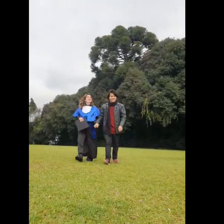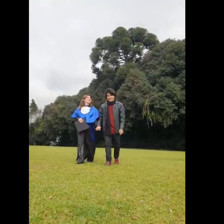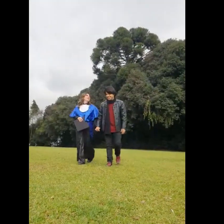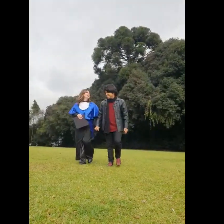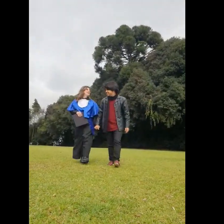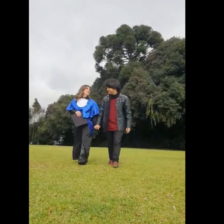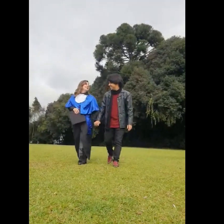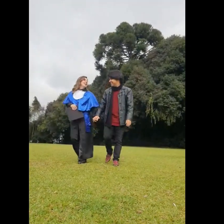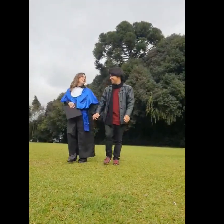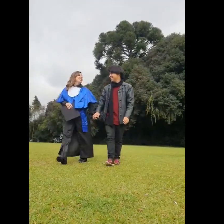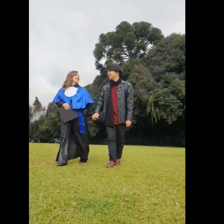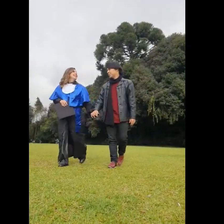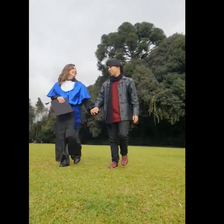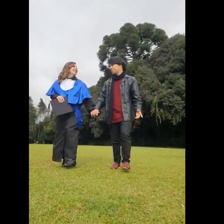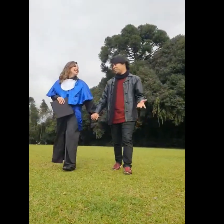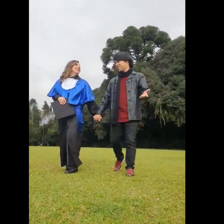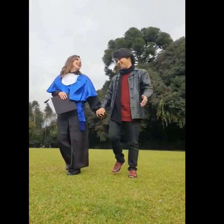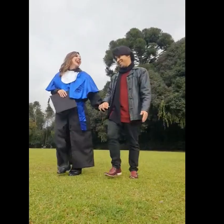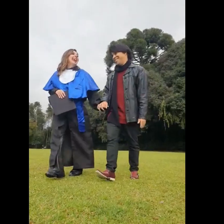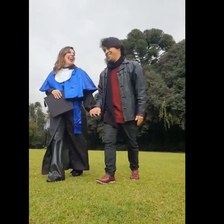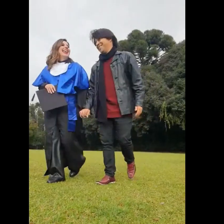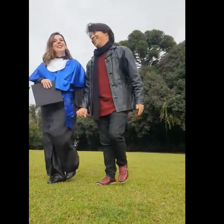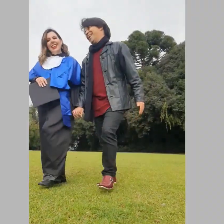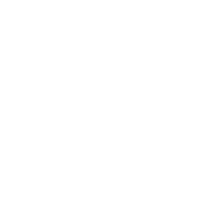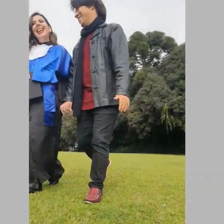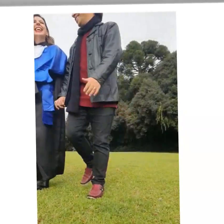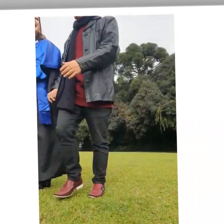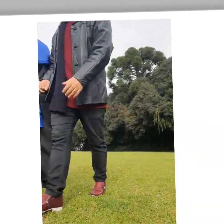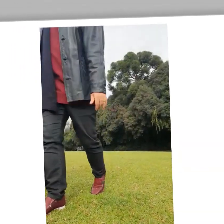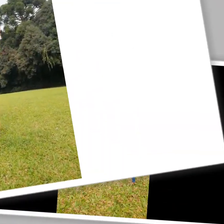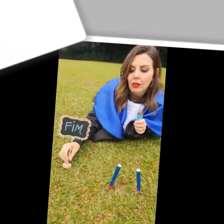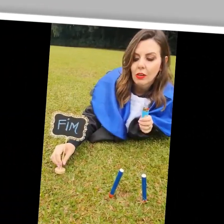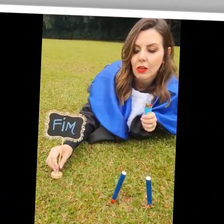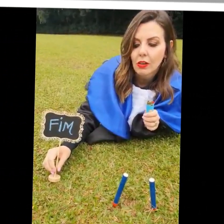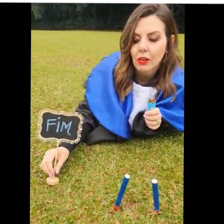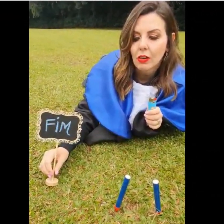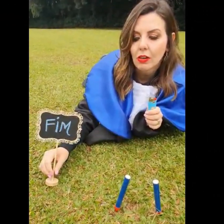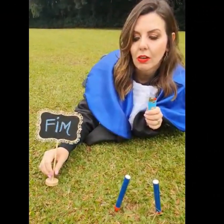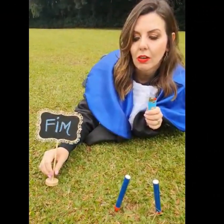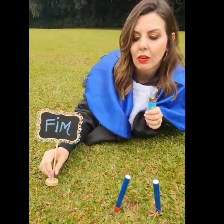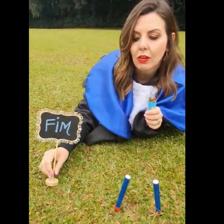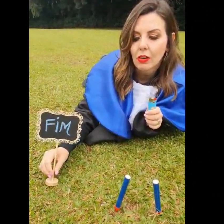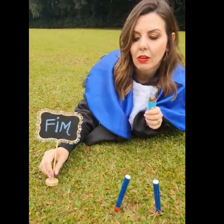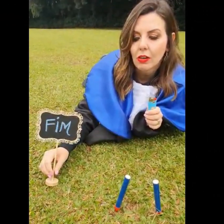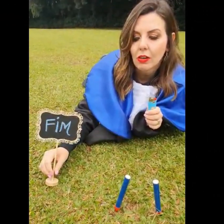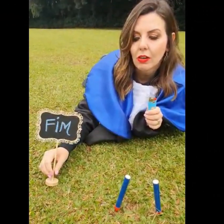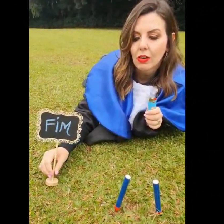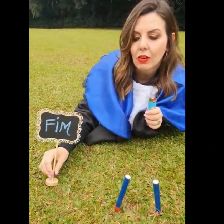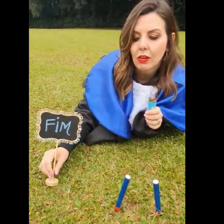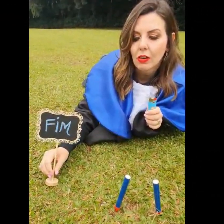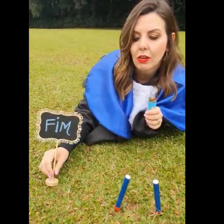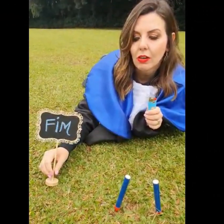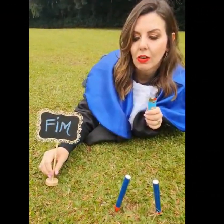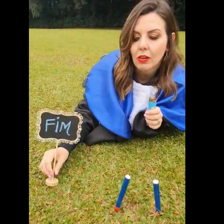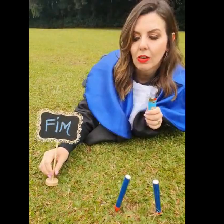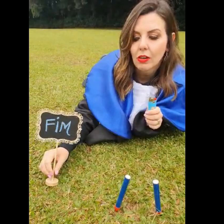preciso conhecer vocês, eu preciso conhecer primeiro vocês, conhecer o seu costume, o seu jeito. Aí depois eu dou